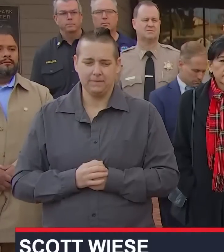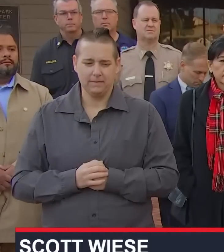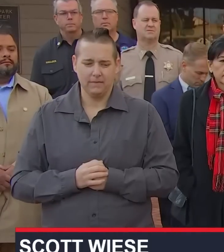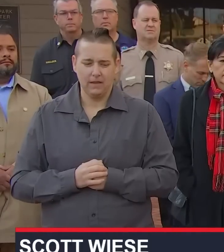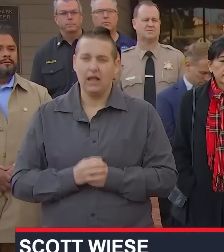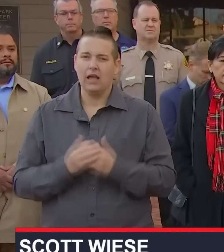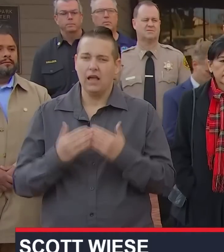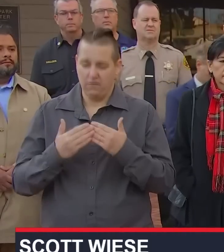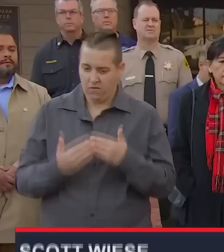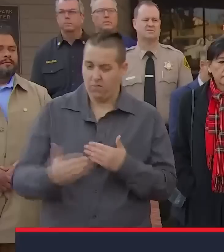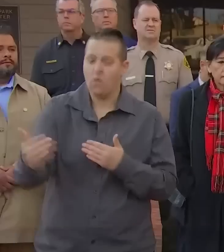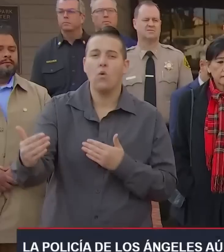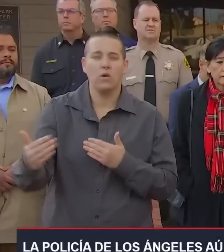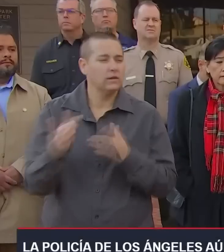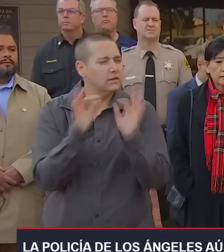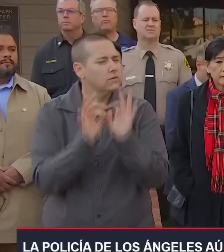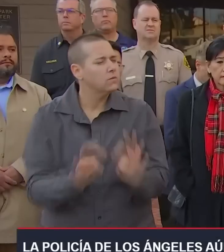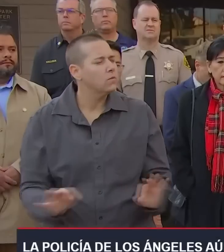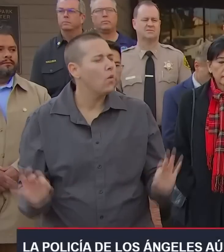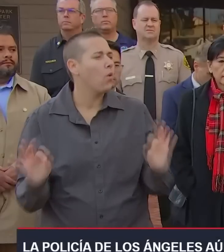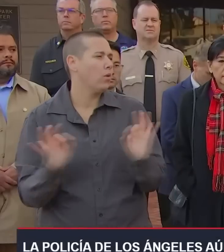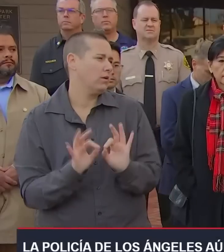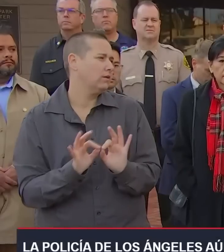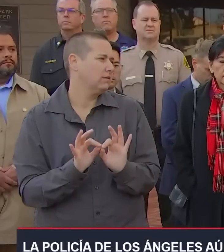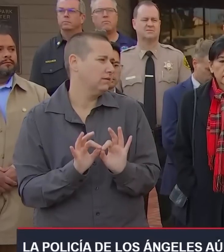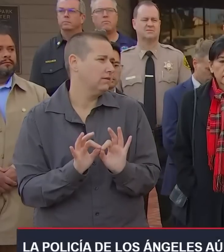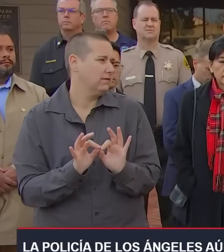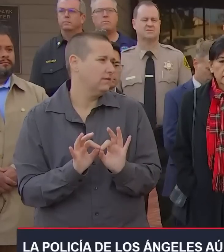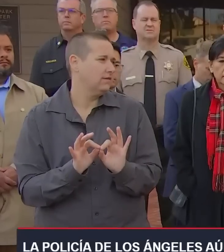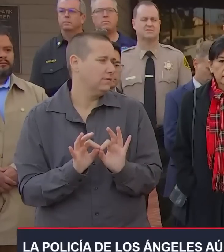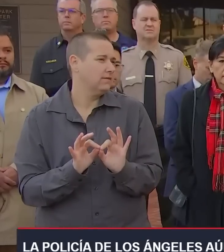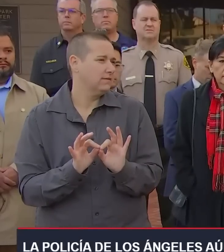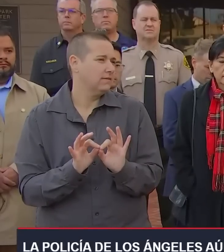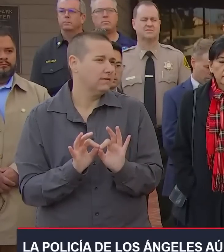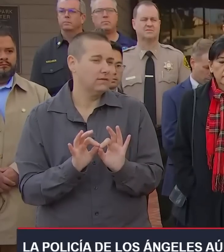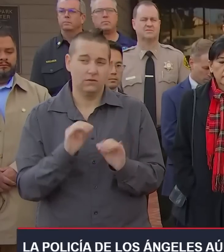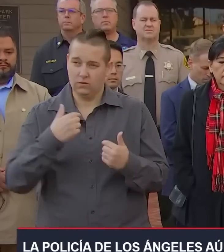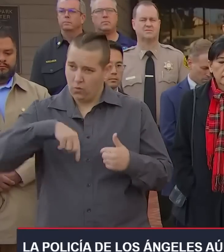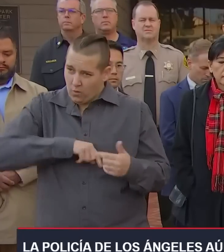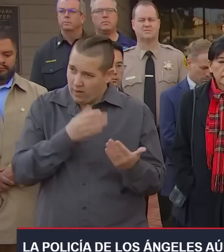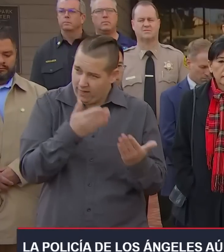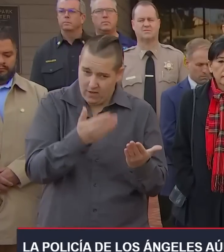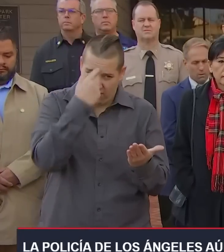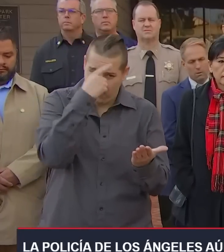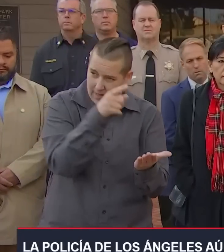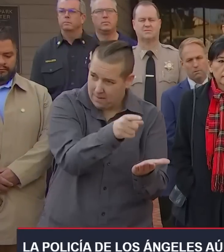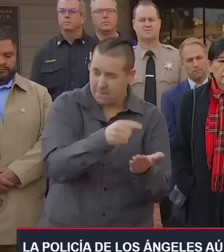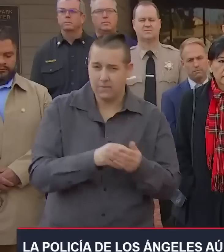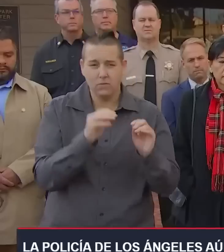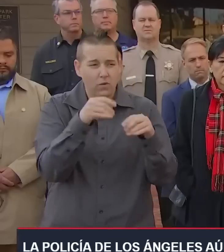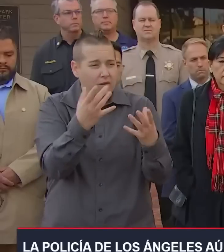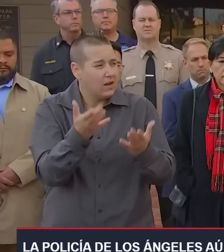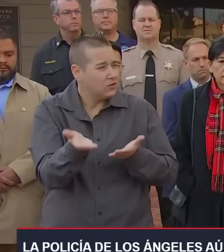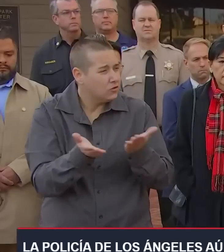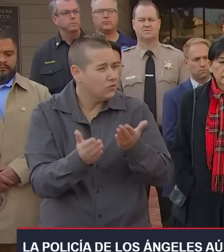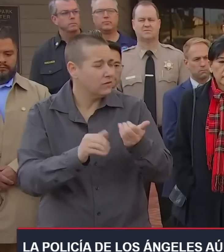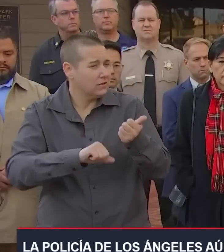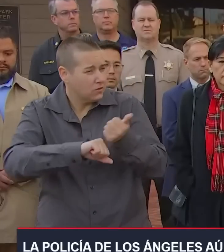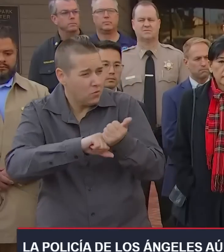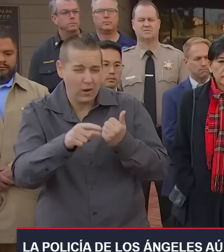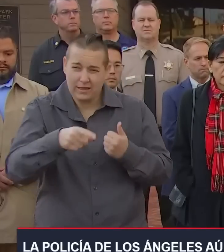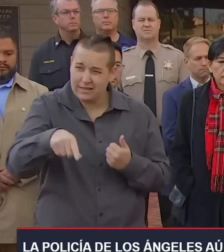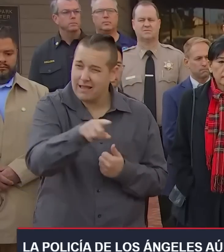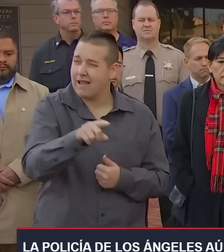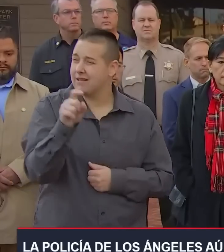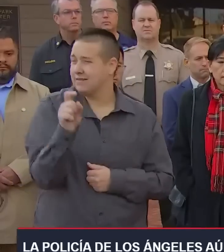a las víctimas y a sus familias y de aquí en más es importante que estemos